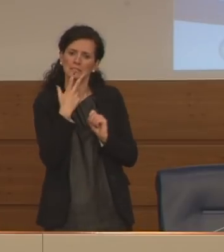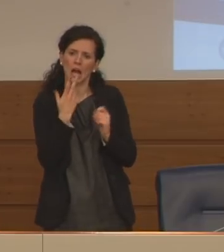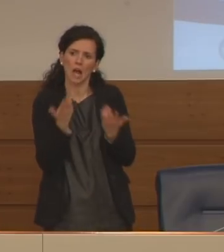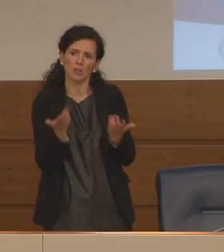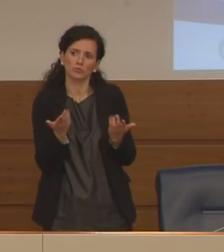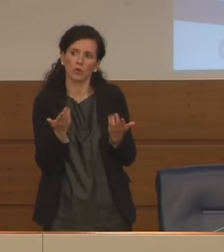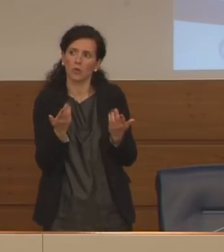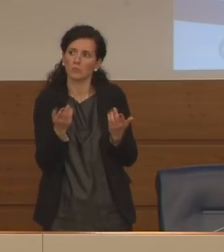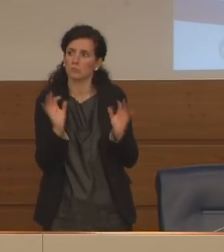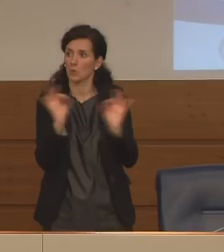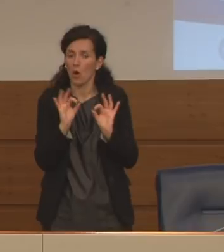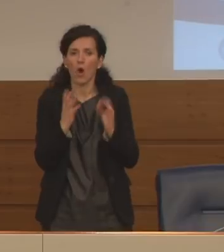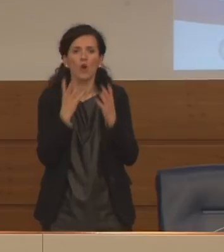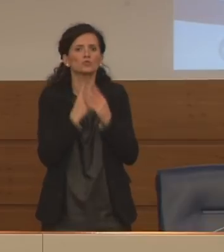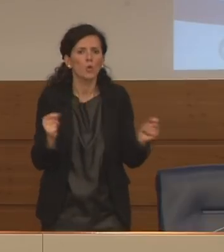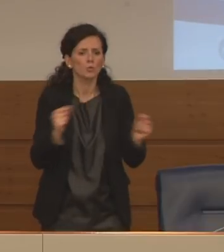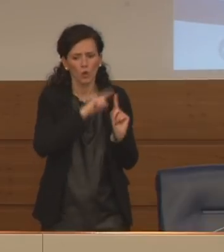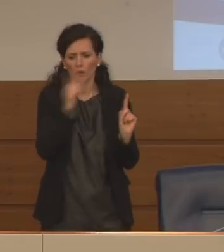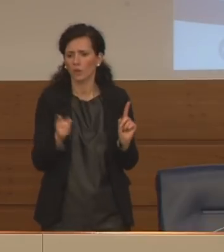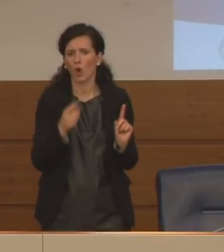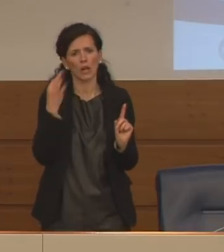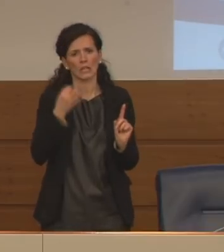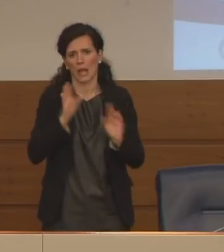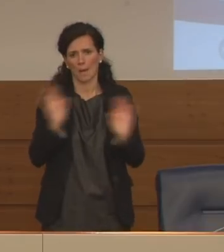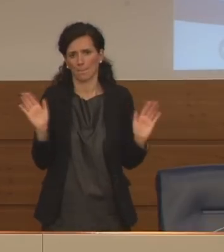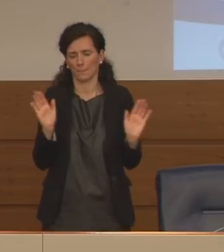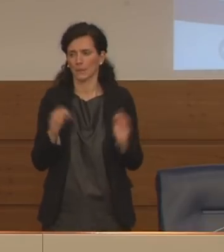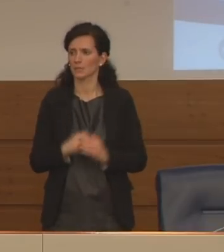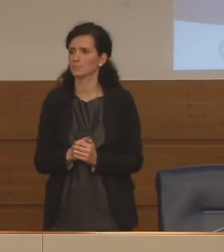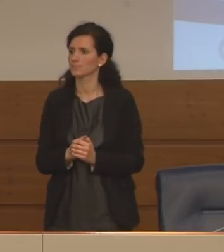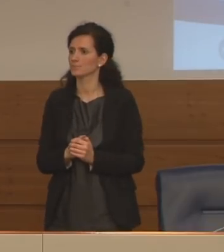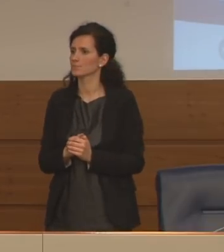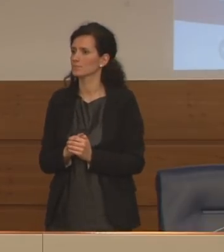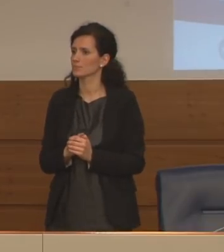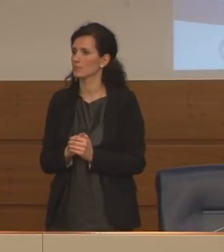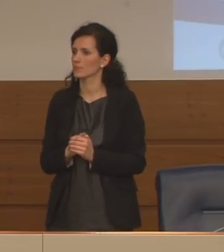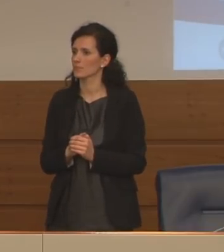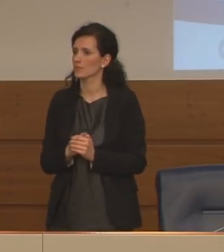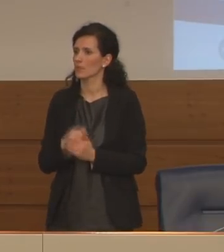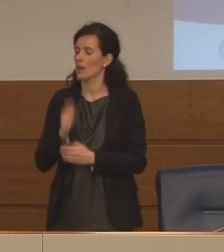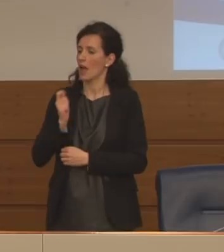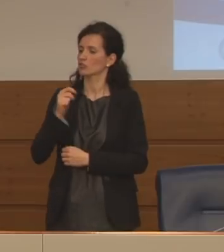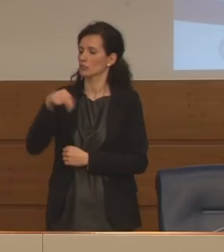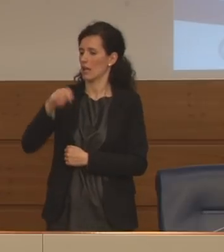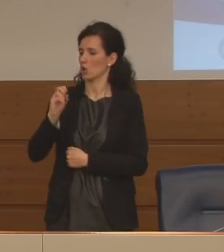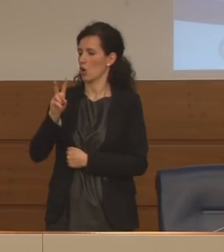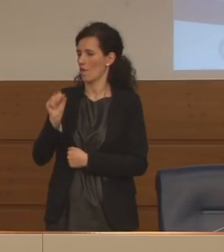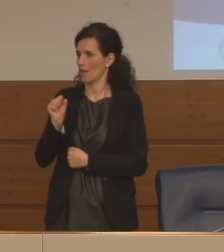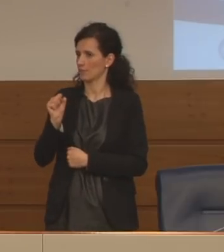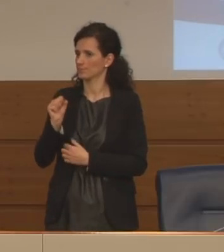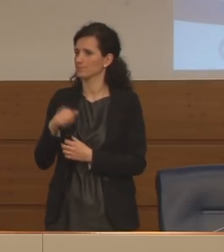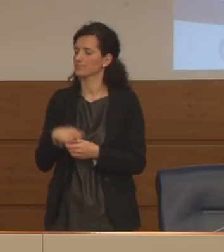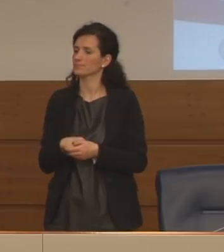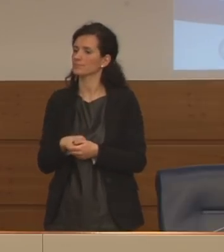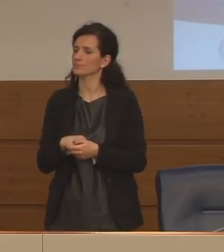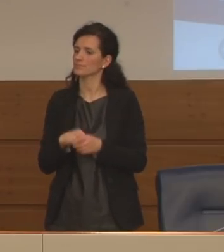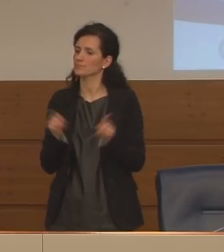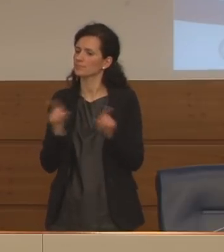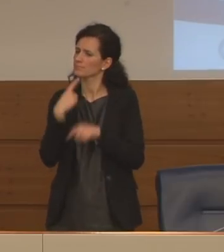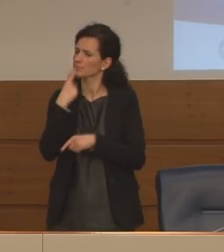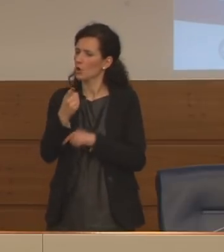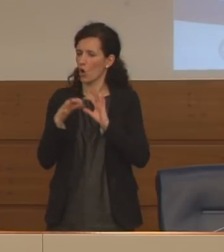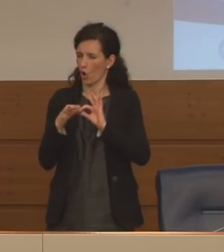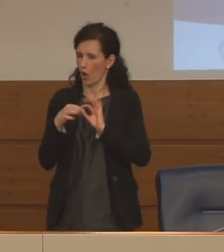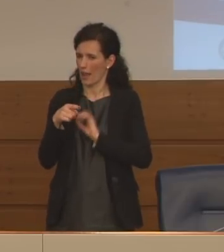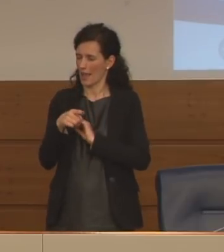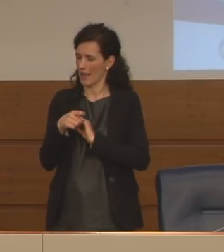che una soluzione si è sempre trovata fino ad oggi luca de rosa agenzia nova e come diceva collega prima le